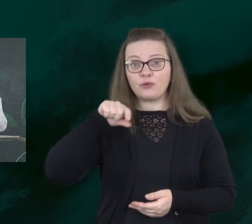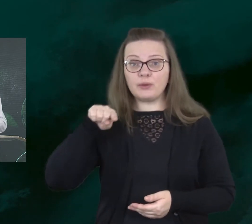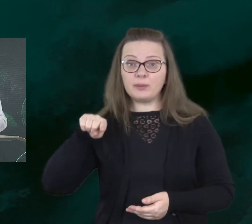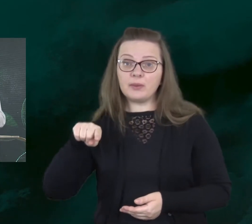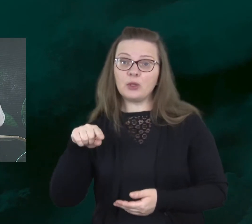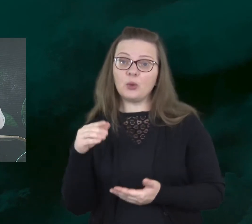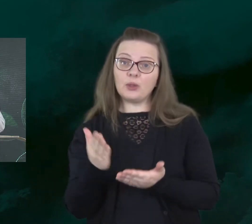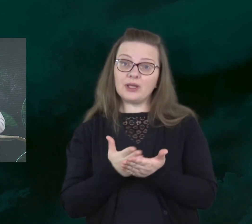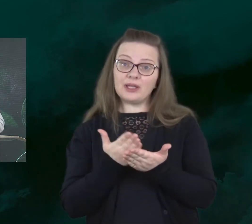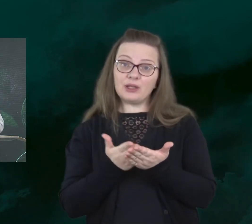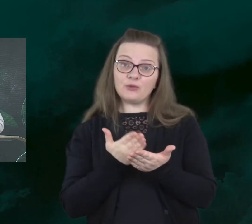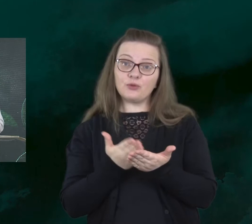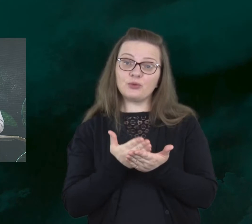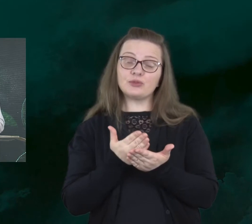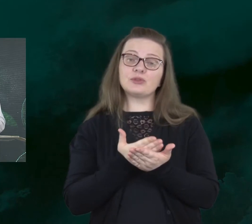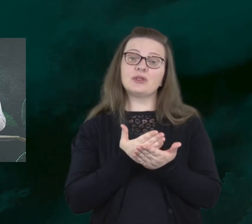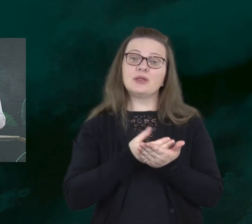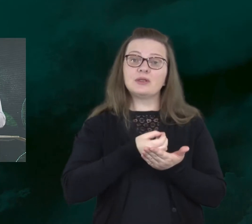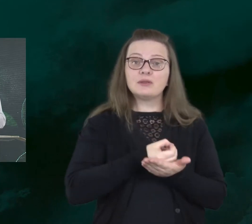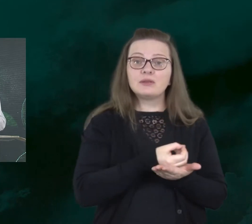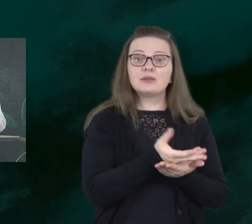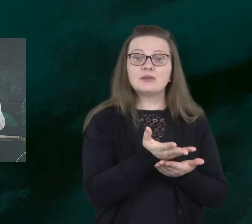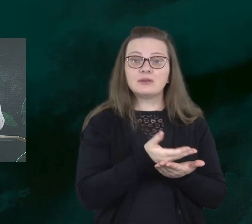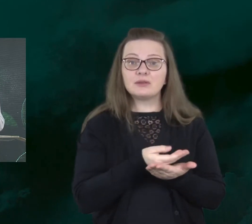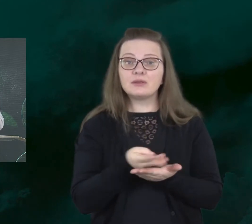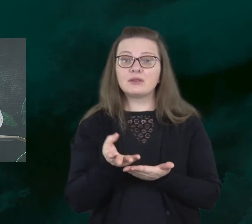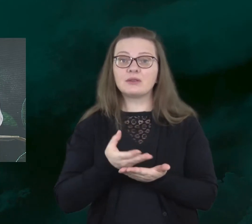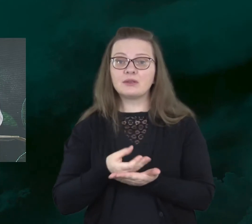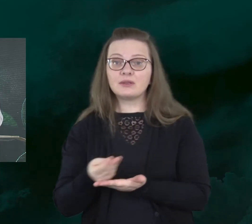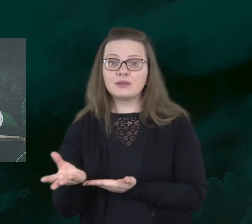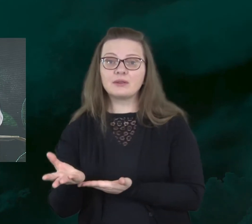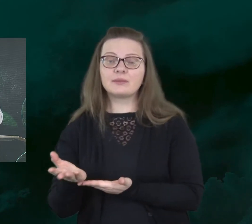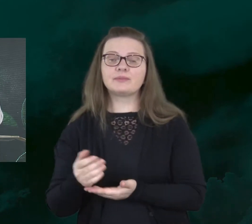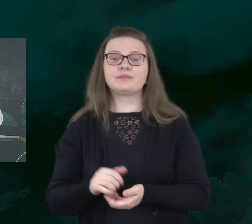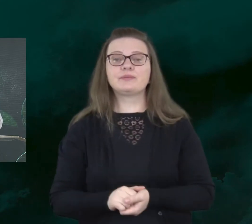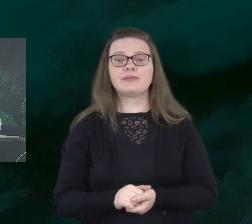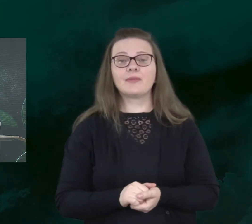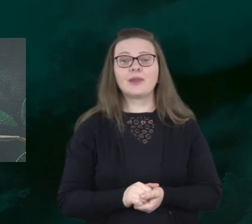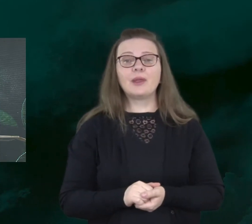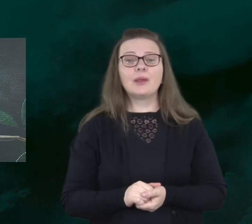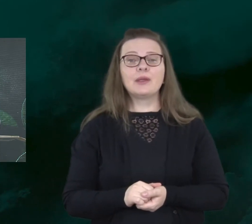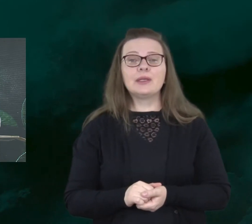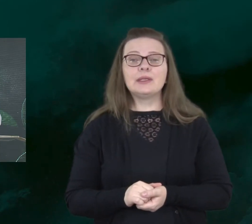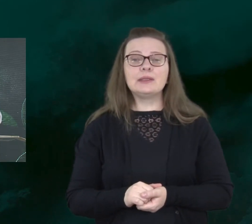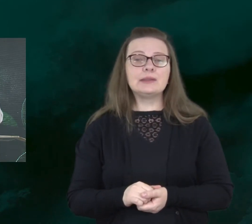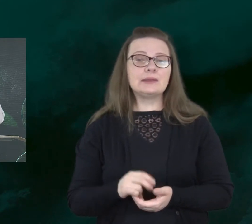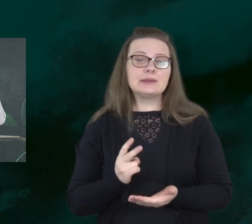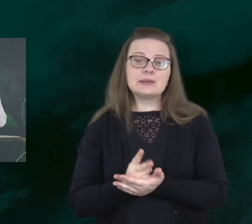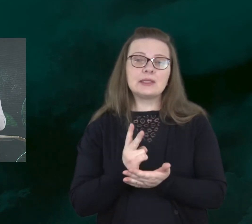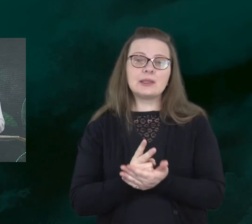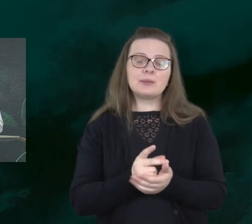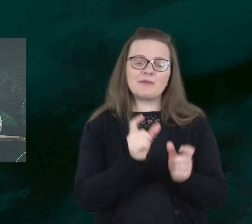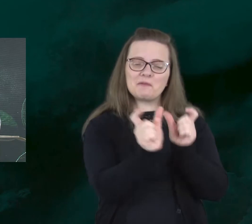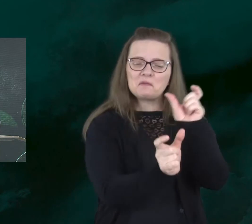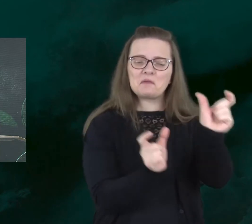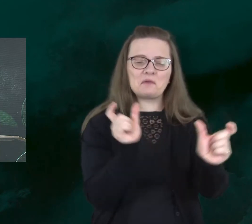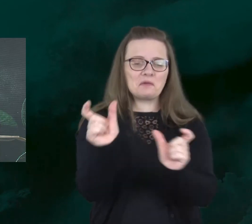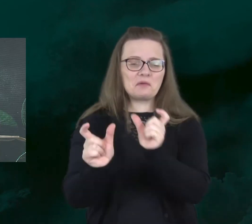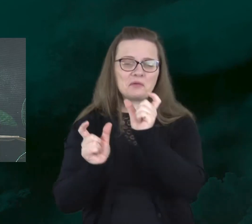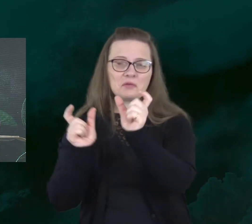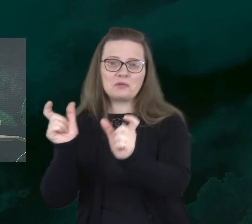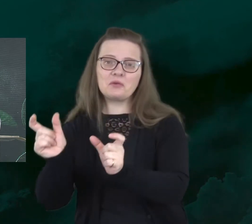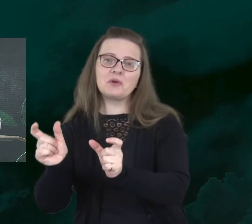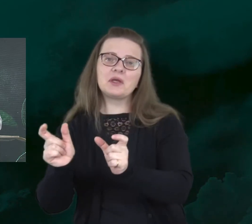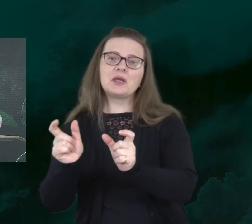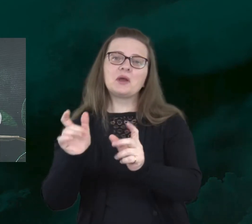Muitas e muitas pessoas, né, milhares de pessoas estão recebendo uma oração na hora mais crítica da vida